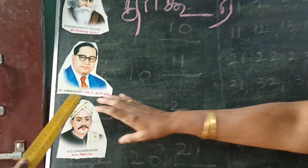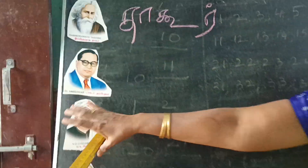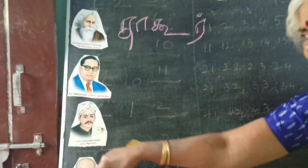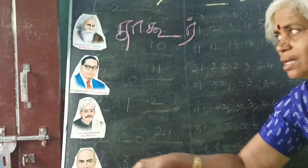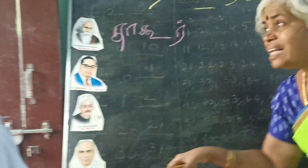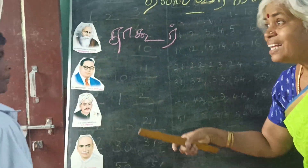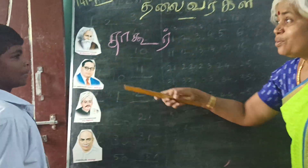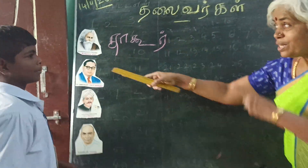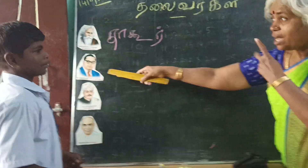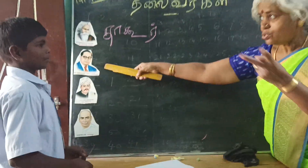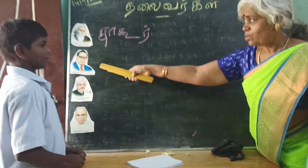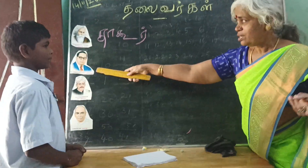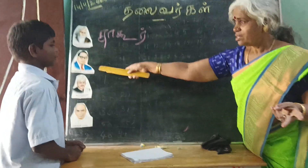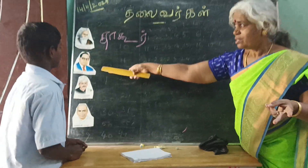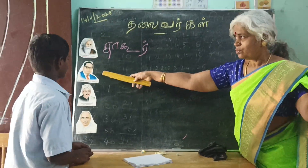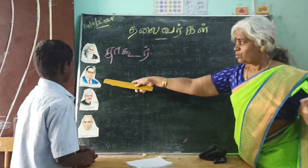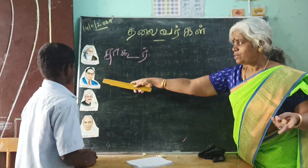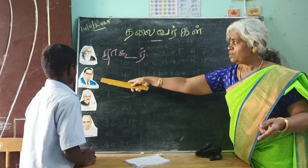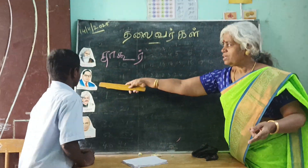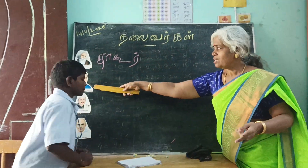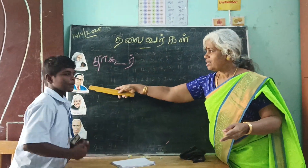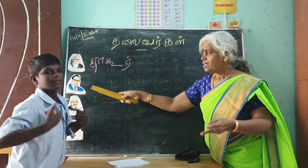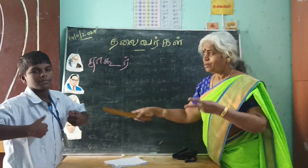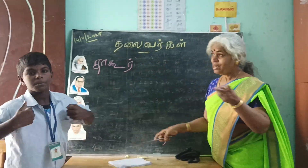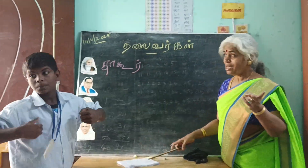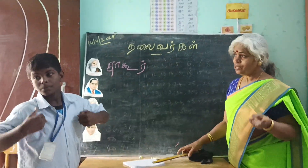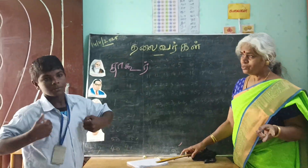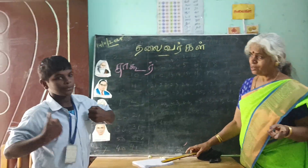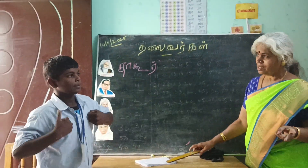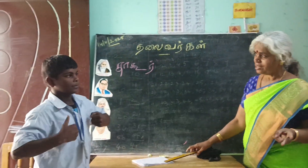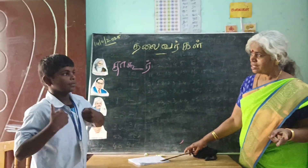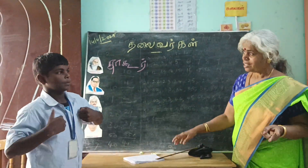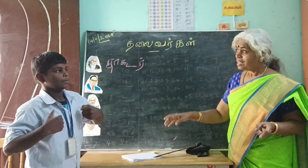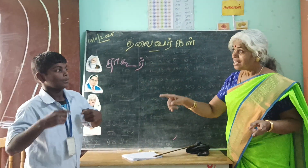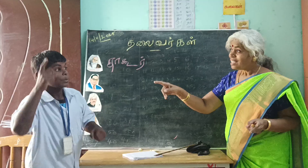அம்பேத்கர். இவர் யார் சொல்லு. சொல்லுது. இவர் யார் சொல்லு.